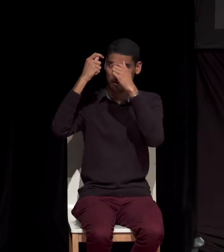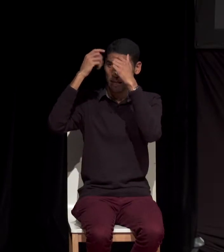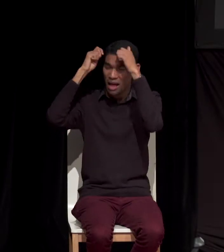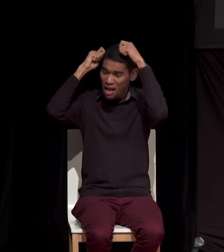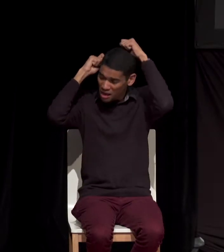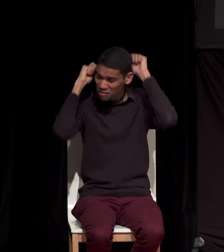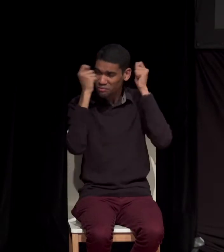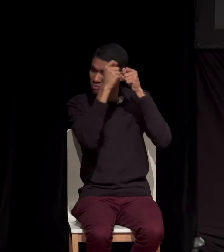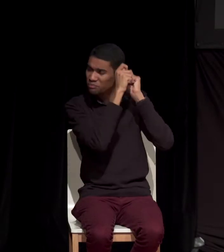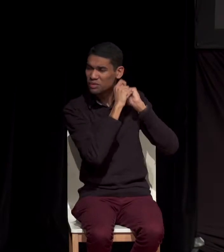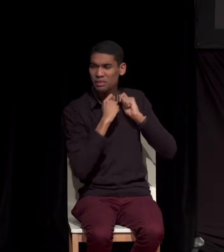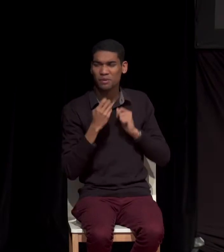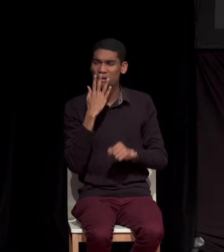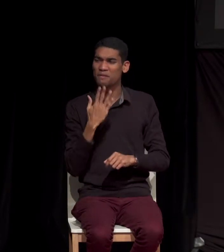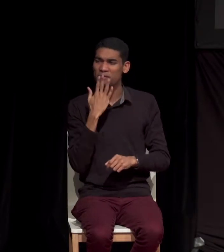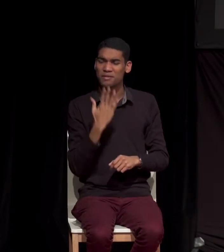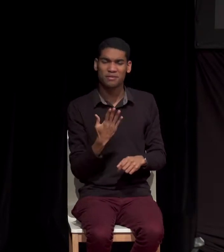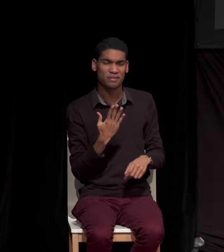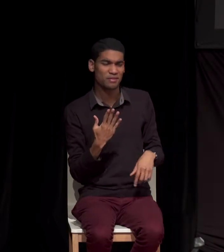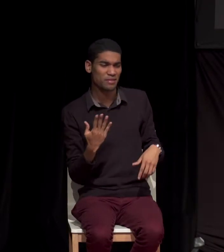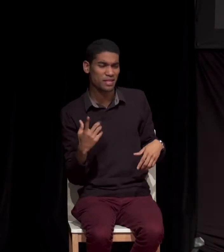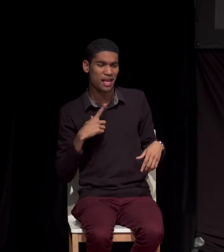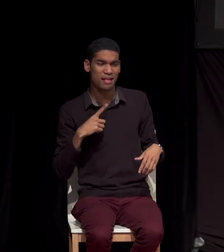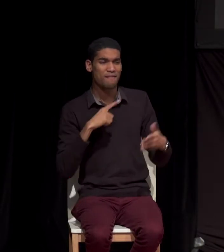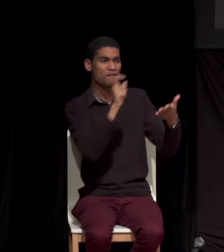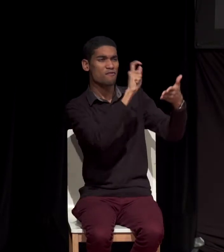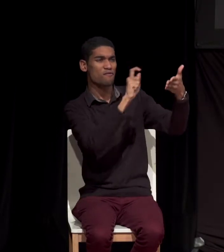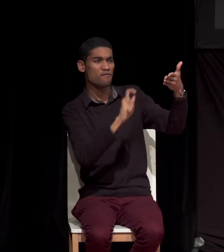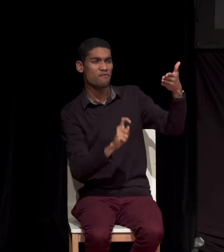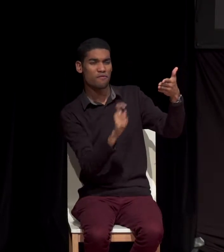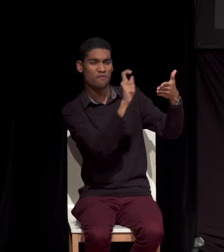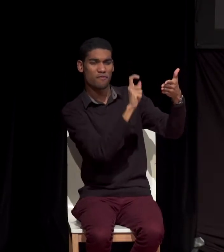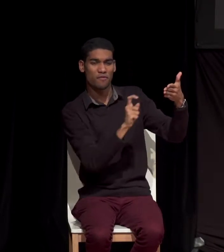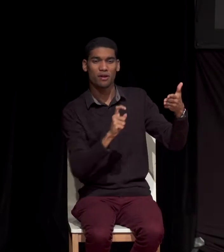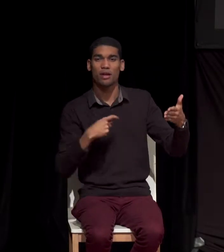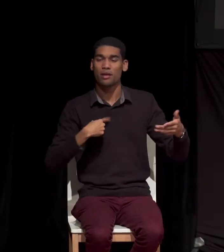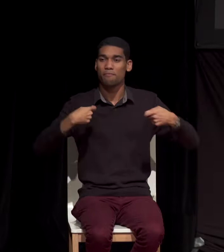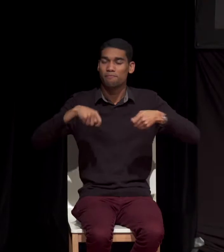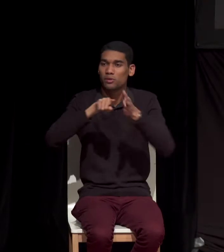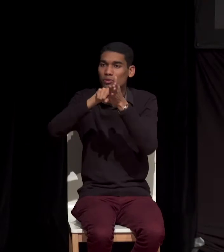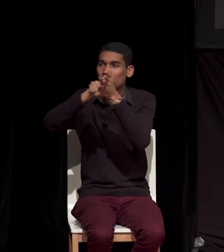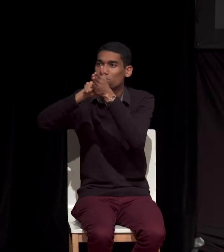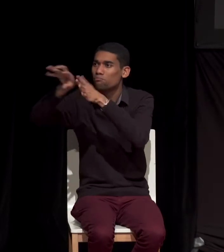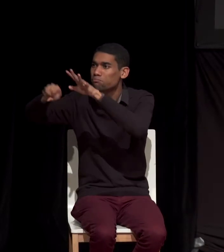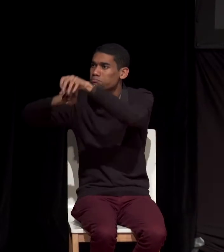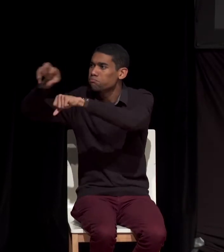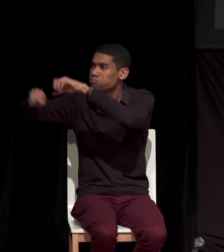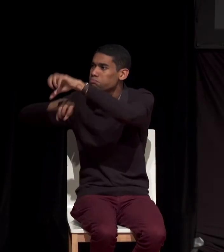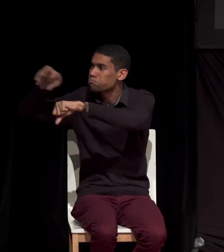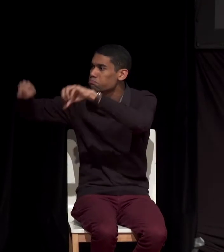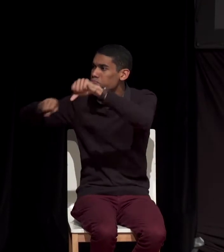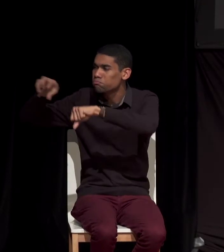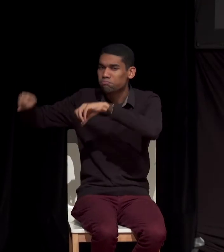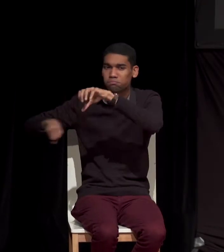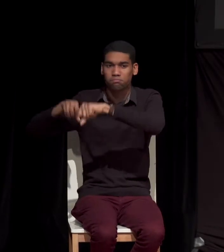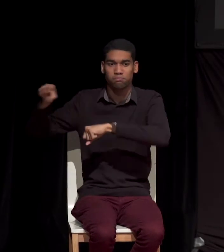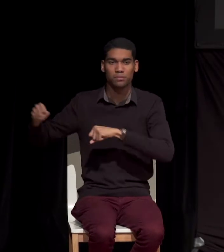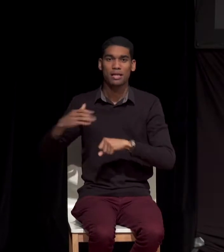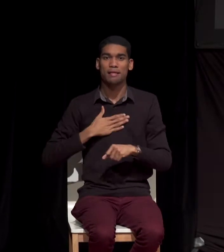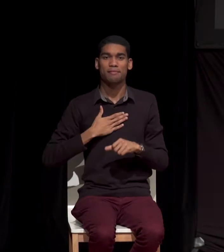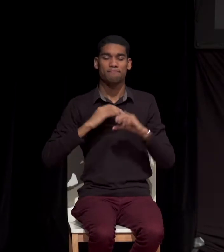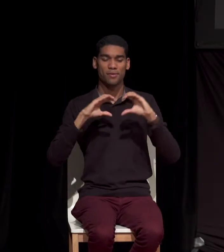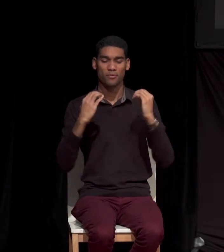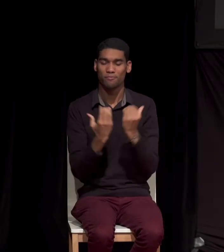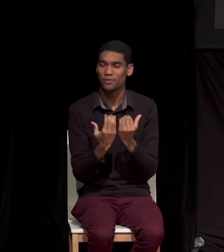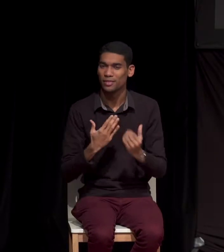coisa, tem grafite. Eu preciso mapear esse conhecimento. E eu tenho que fazer isso na minha